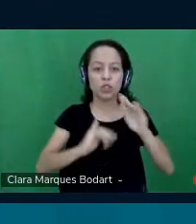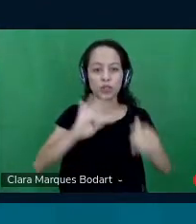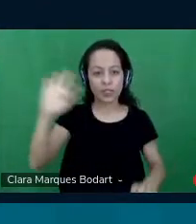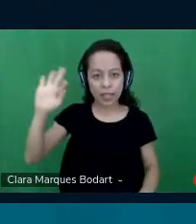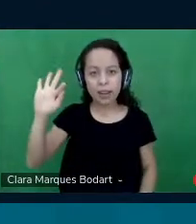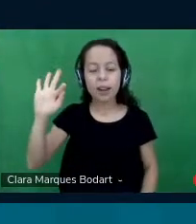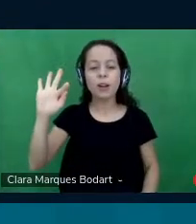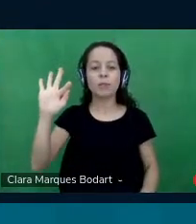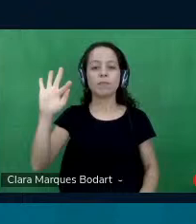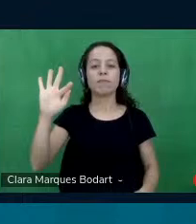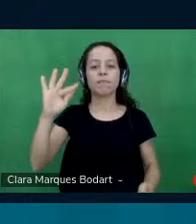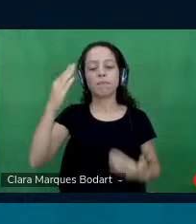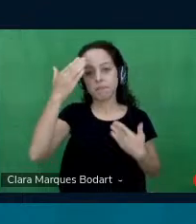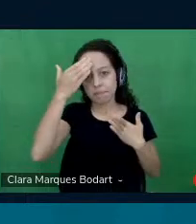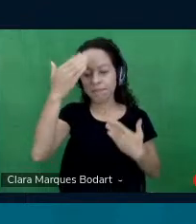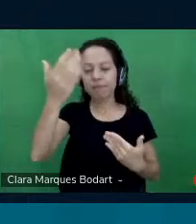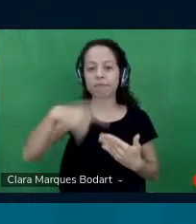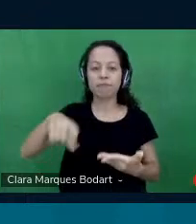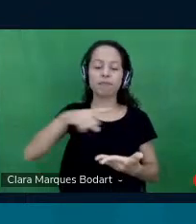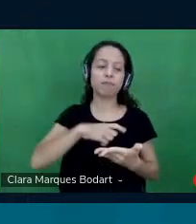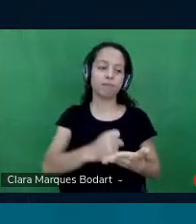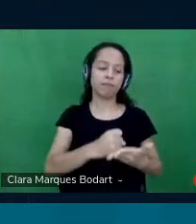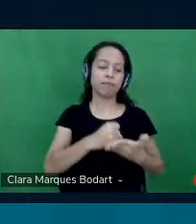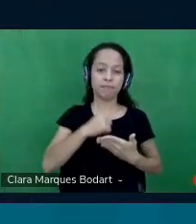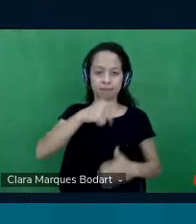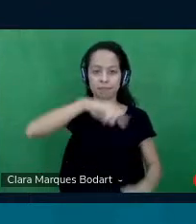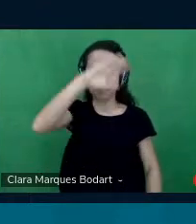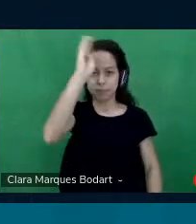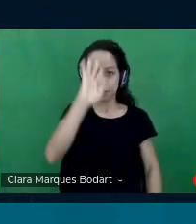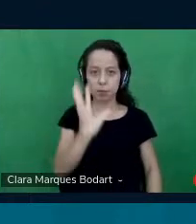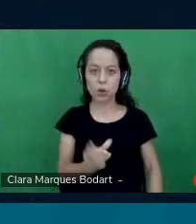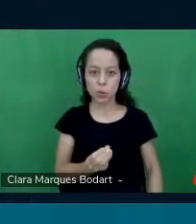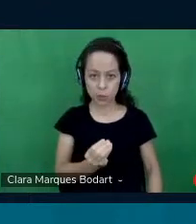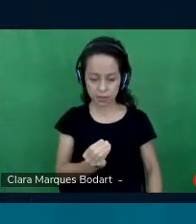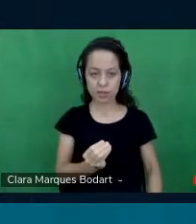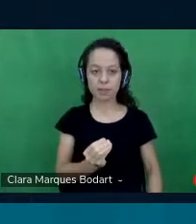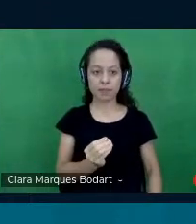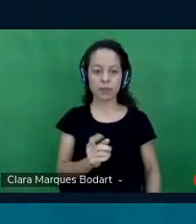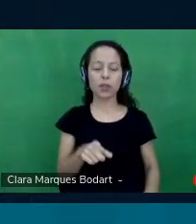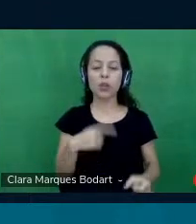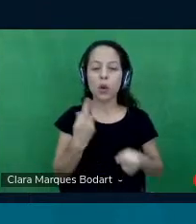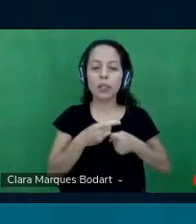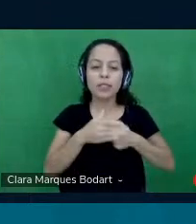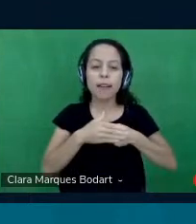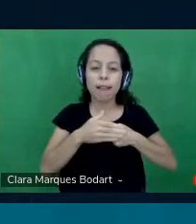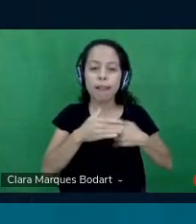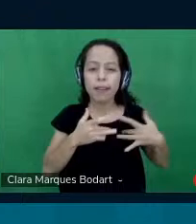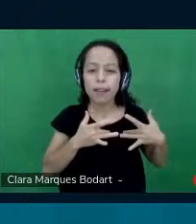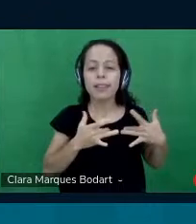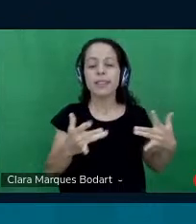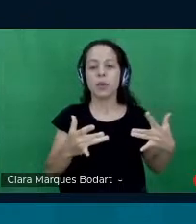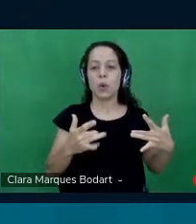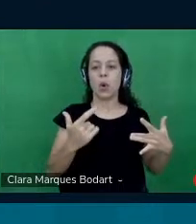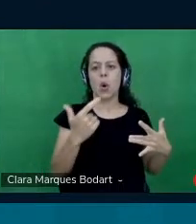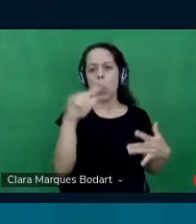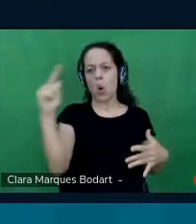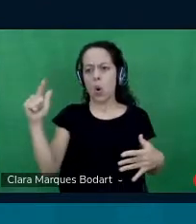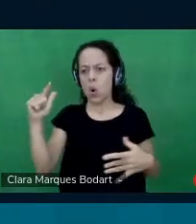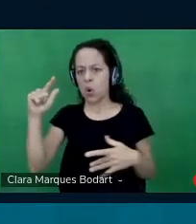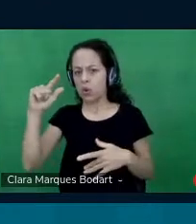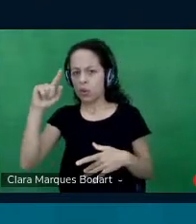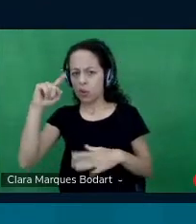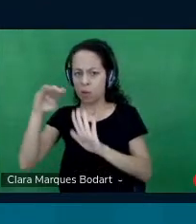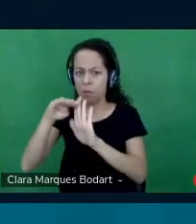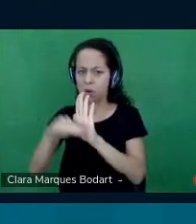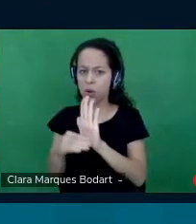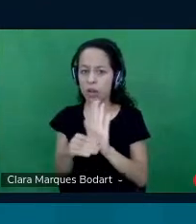pós-graduação, sobretudo o PROFPT, e o carinho que nós temos pelo programa do PROFPT, sem demérito dos outros, mas no entendimento que eu já